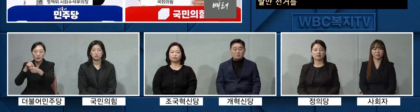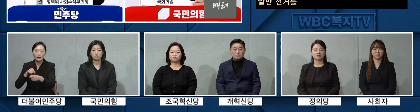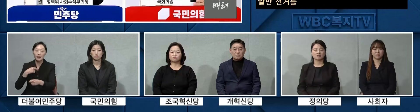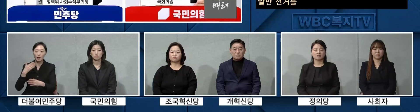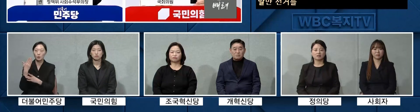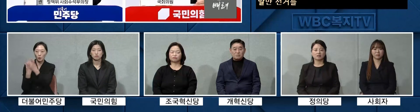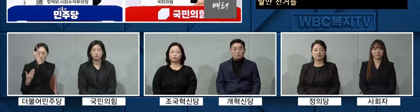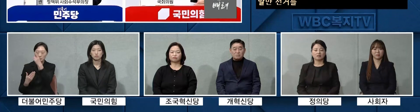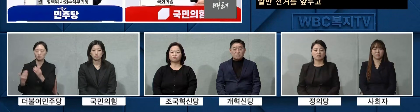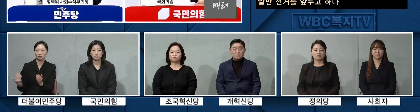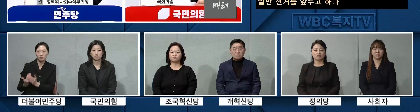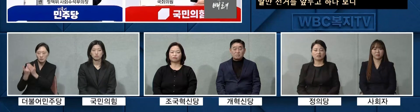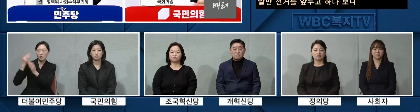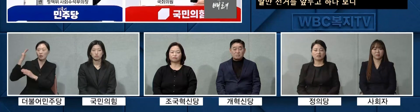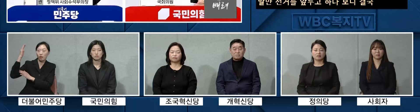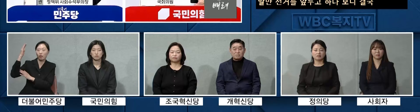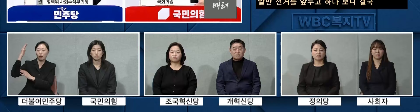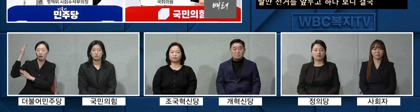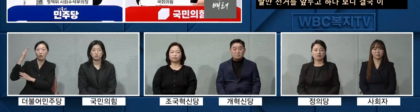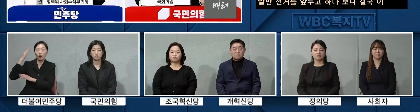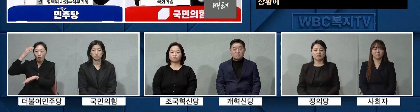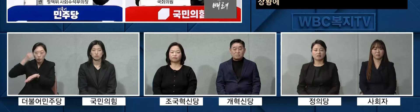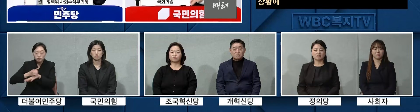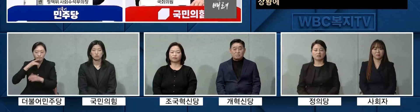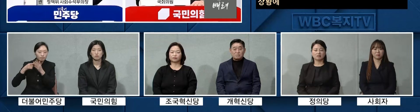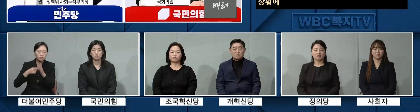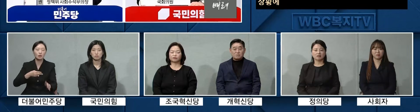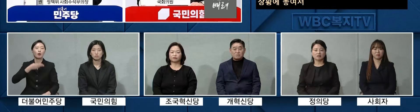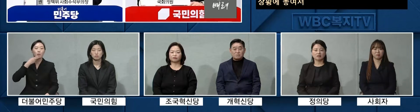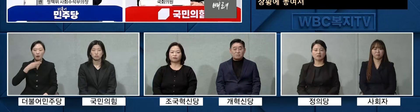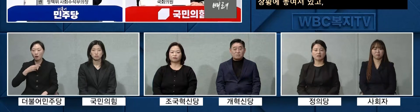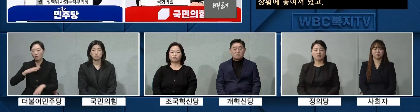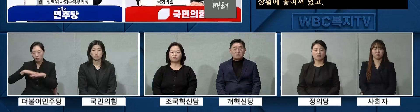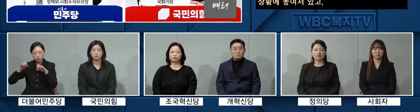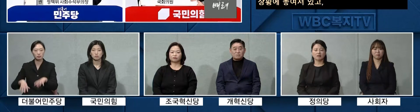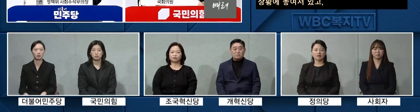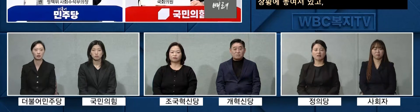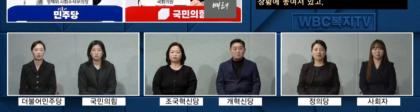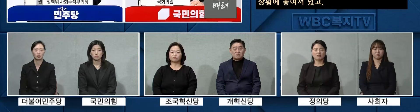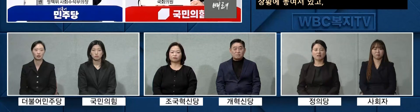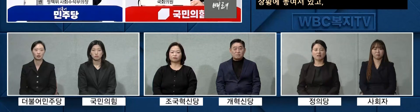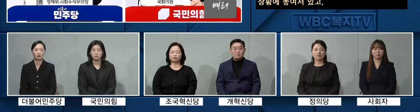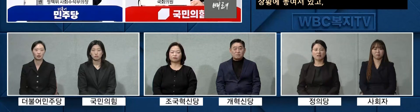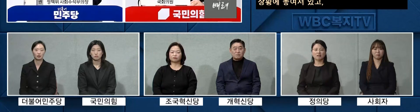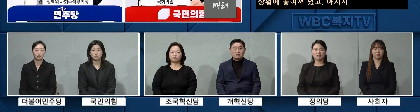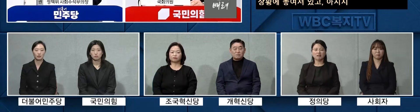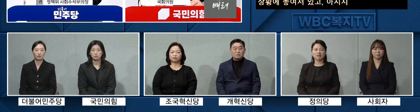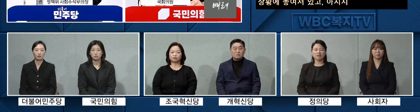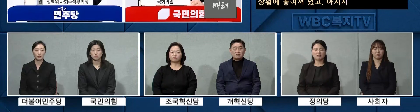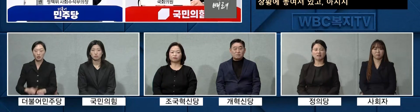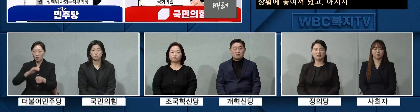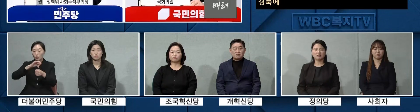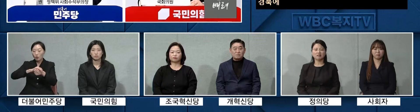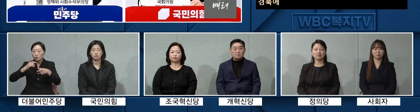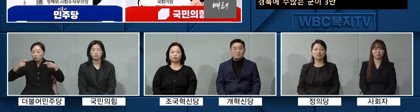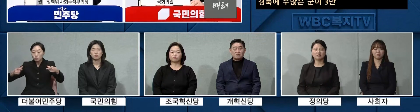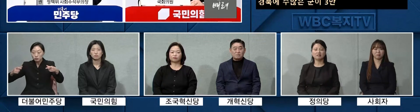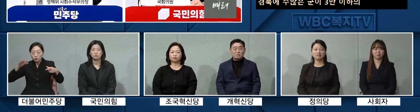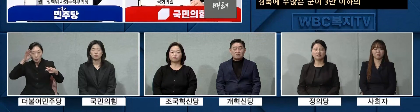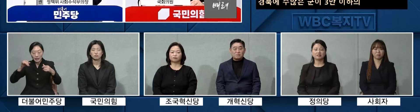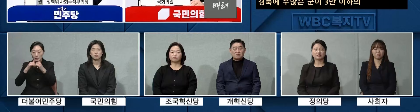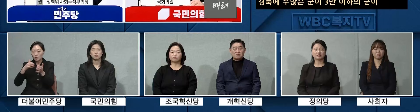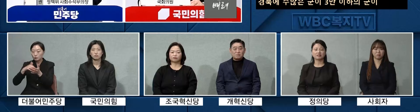결국 이 상황에 놓여져 있고 아시는 것 같지 않습니까? 경북에 수많은 군이 3만 이하의 군이 너무 많습니다. 또